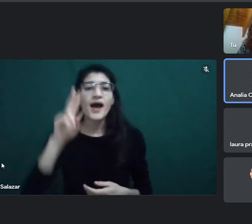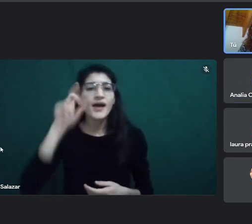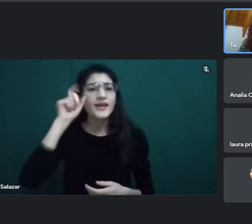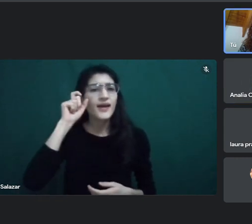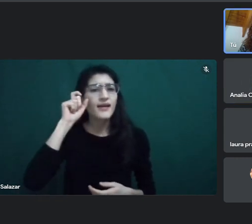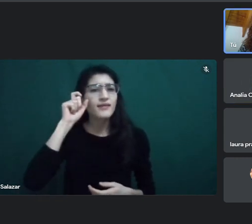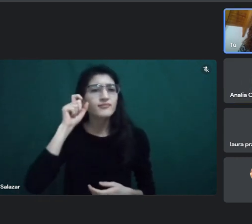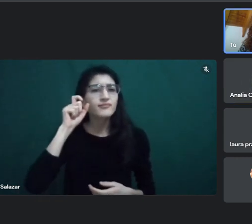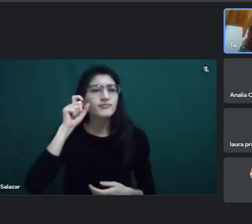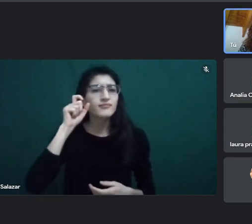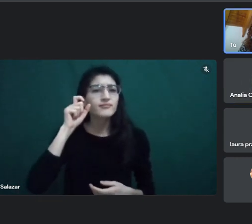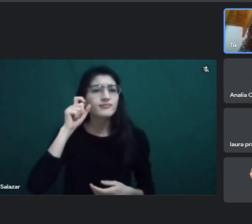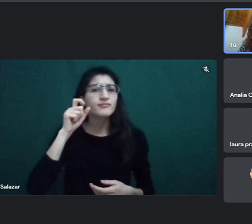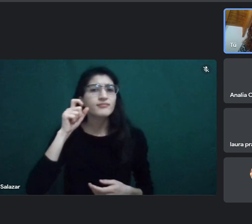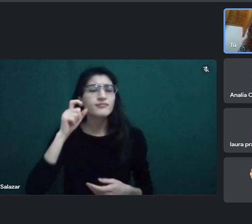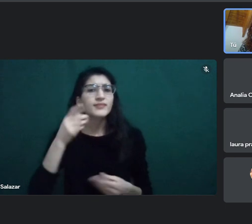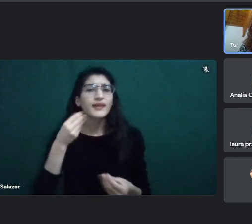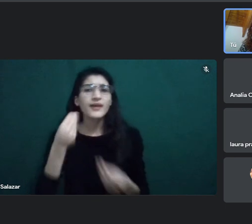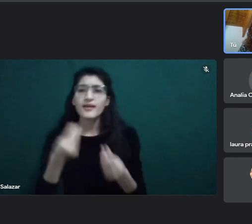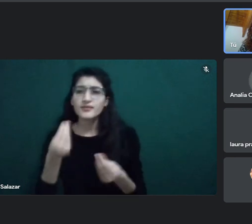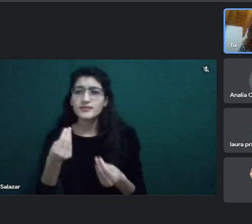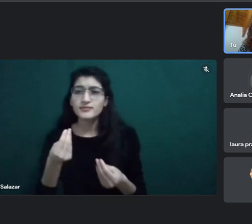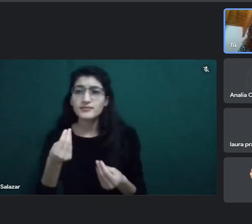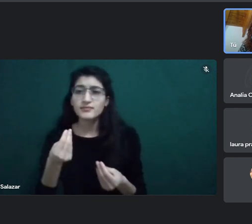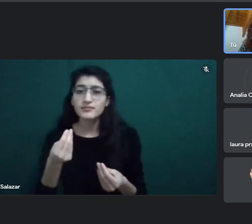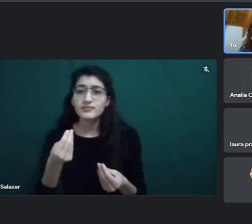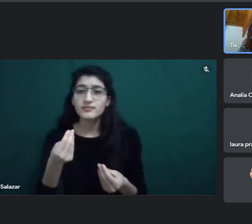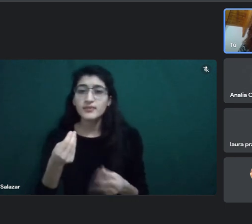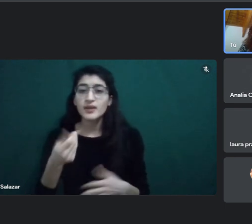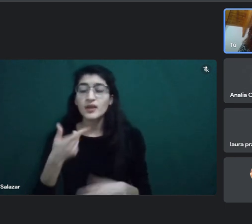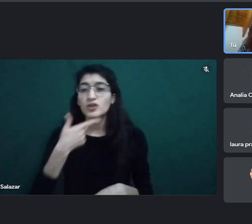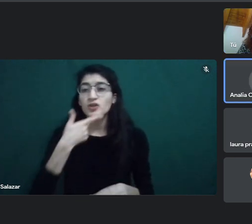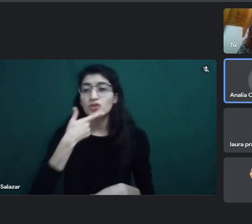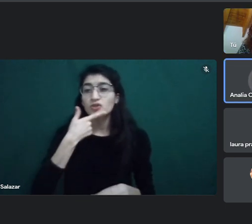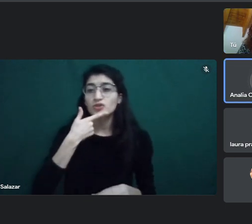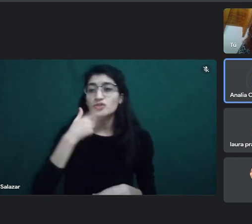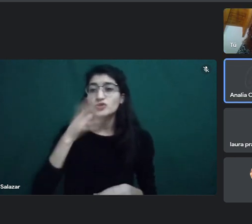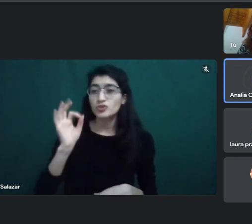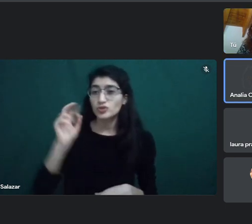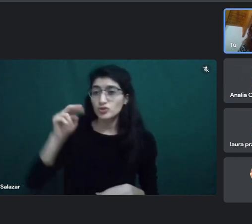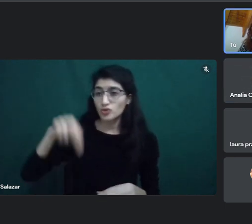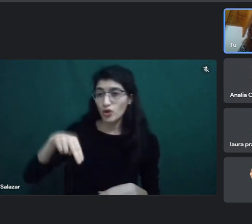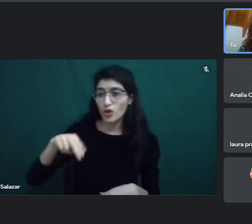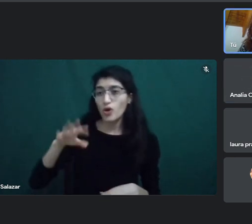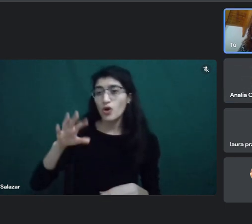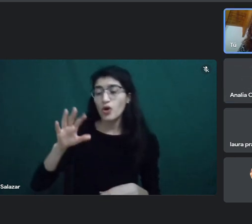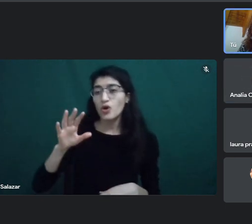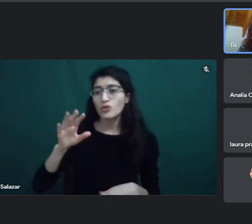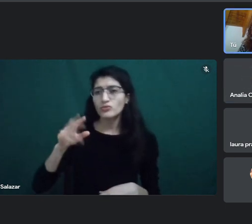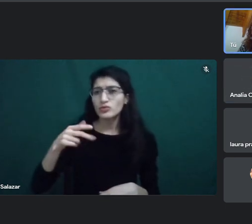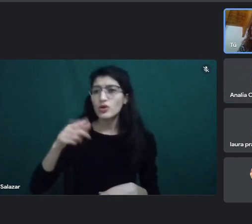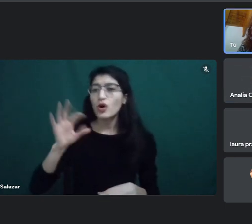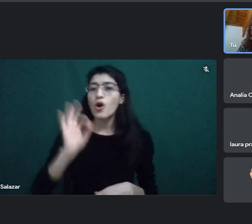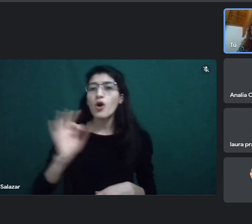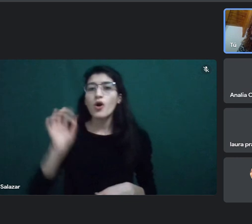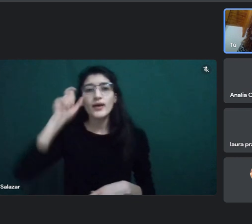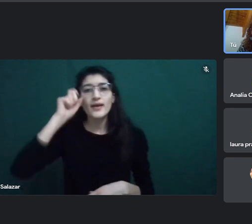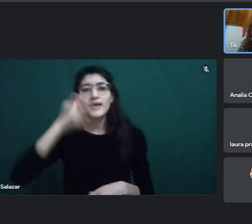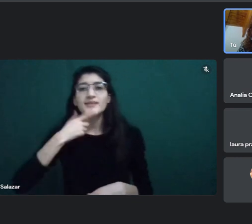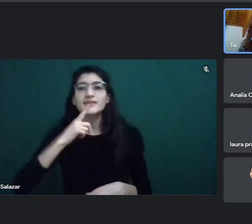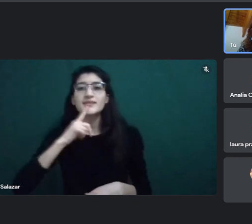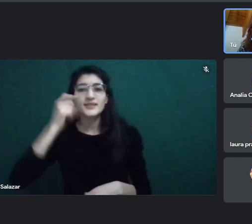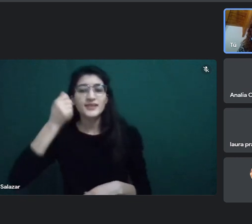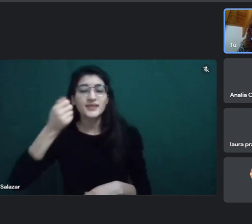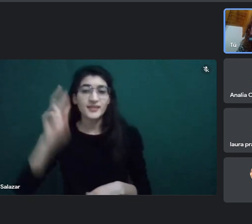Sería son o están, ¿sí? Bien, puede ser cualquiera de los dos. Bien, lo que está